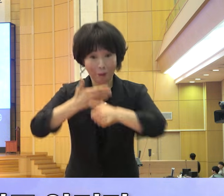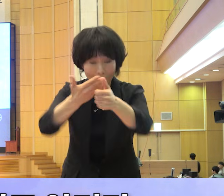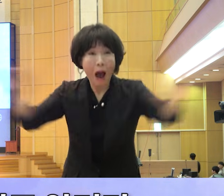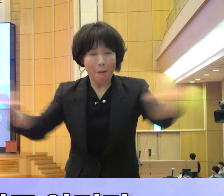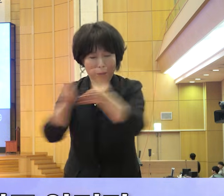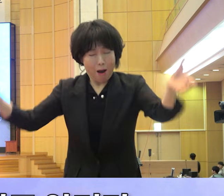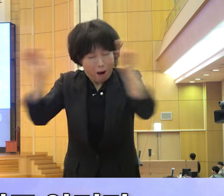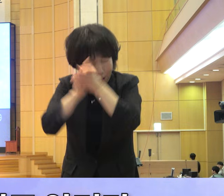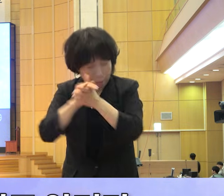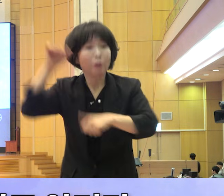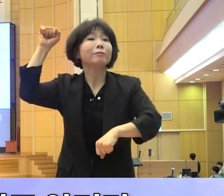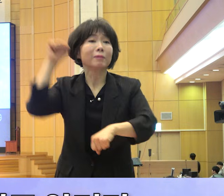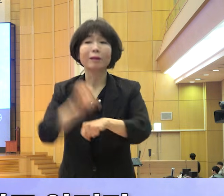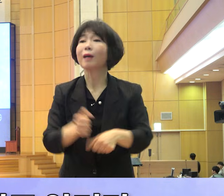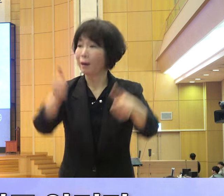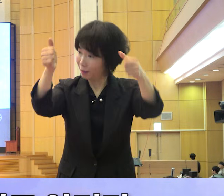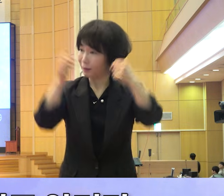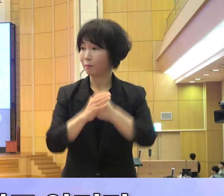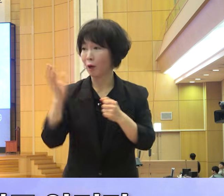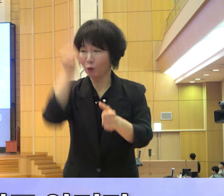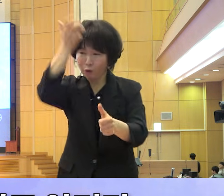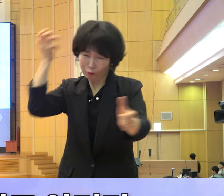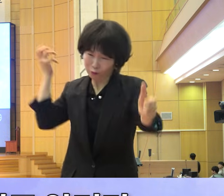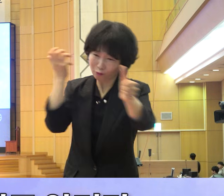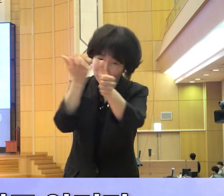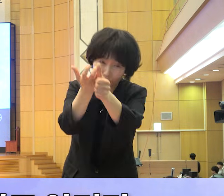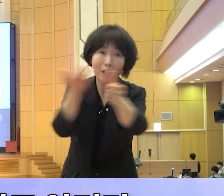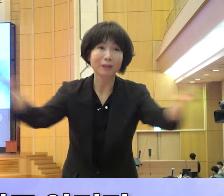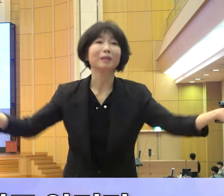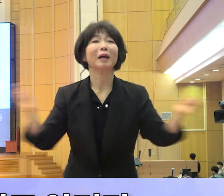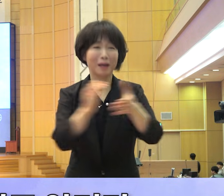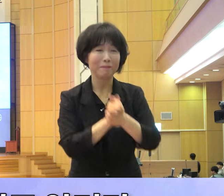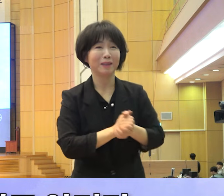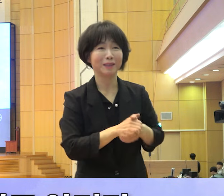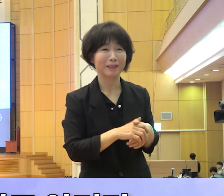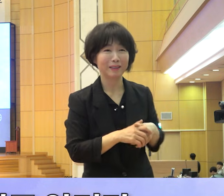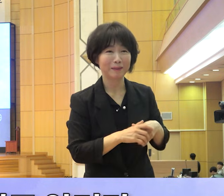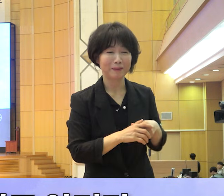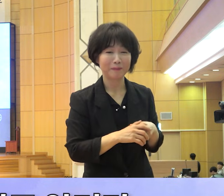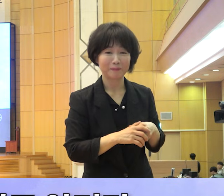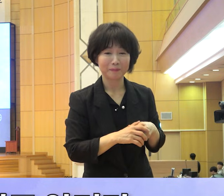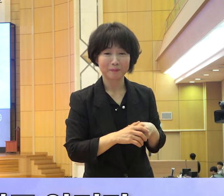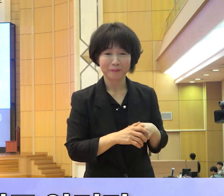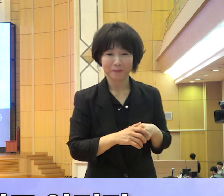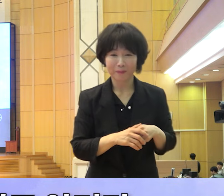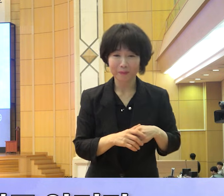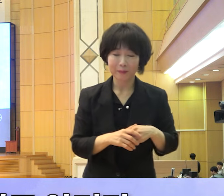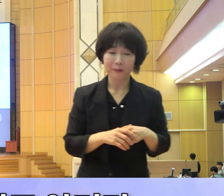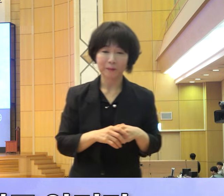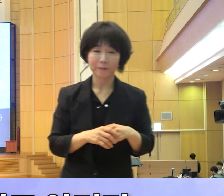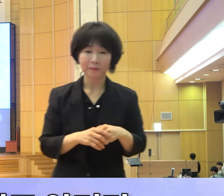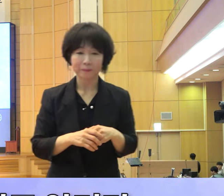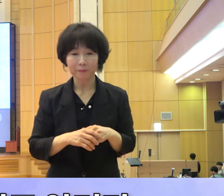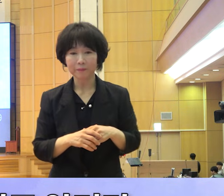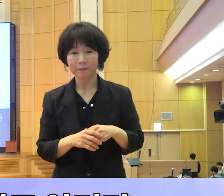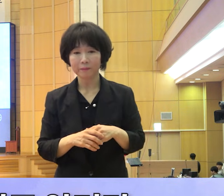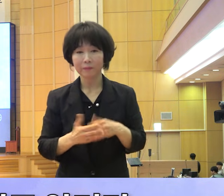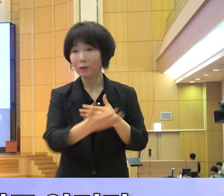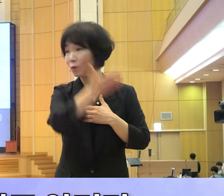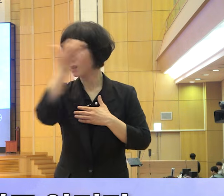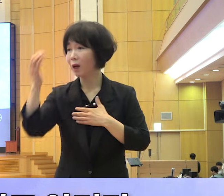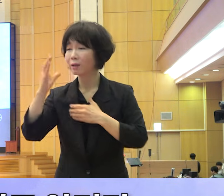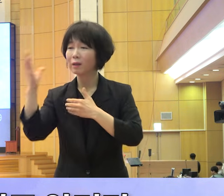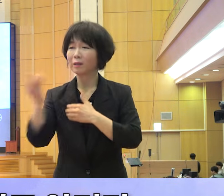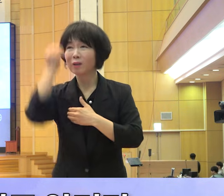다 방언하고 성령 충만하고 그러잖아요. 다 몰라서 그랬던 거잖아요. 알고 보면 성령 충만해야